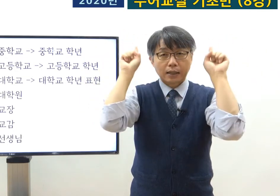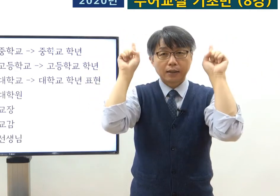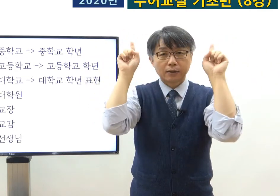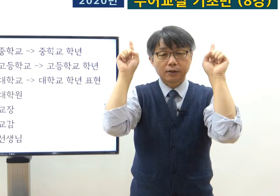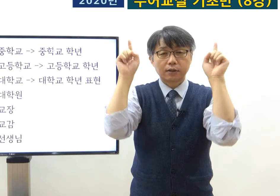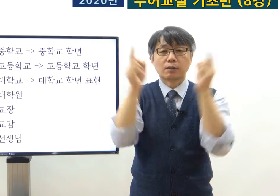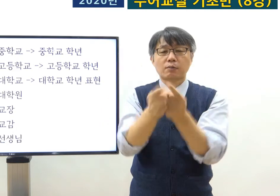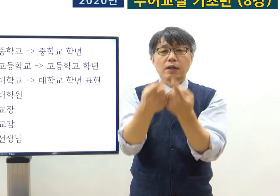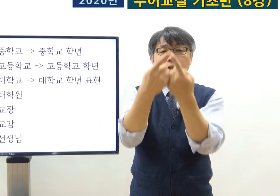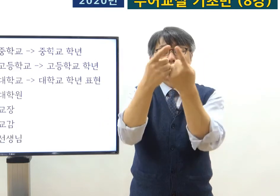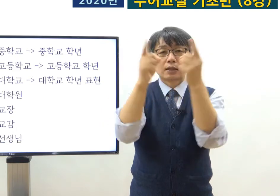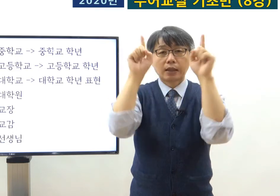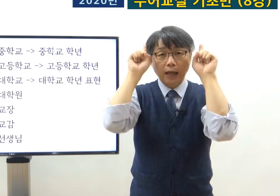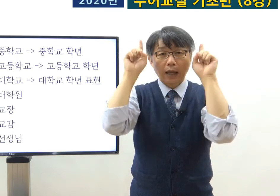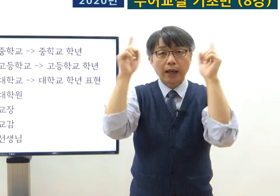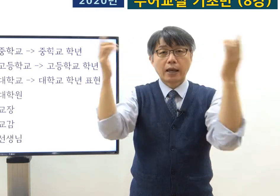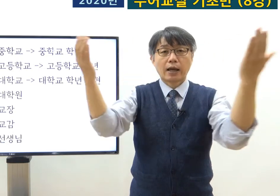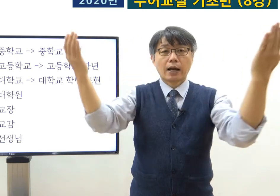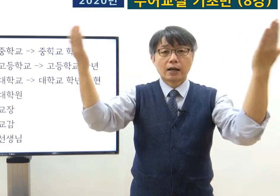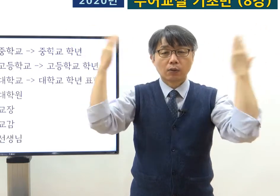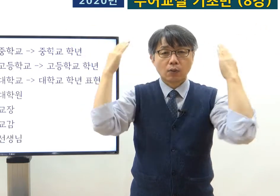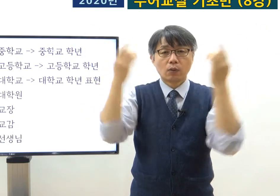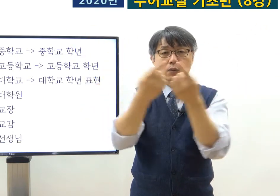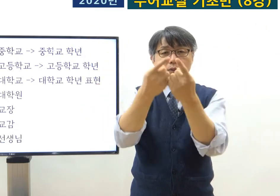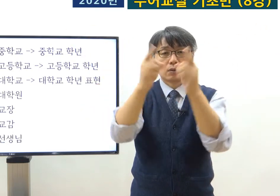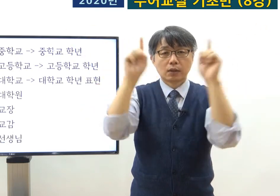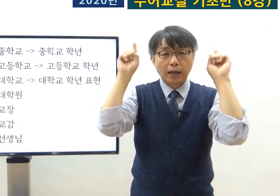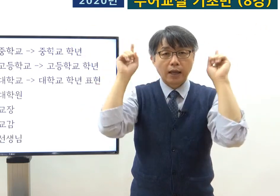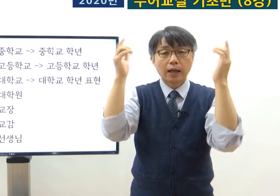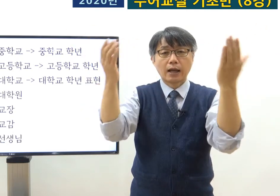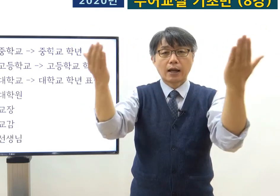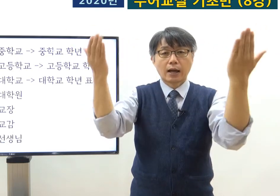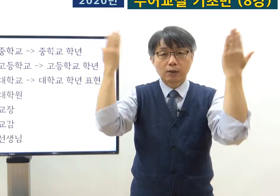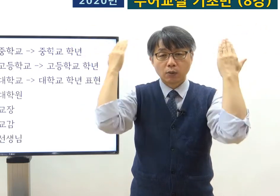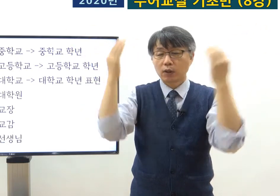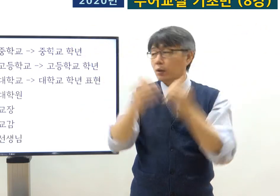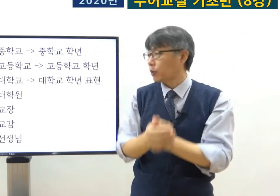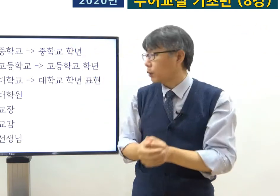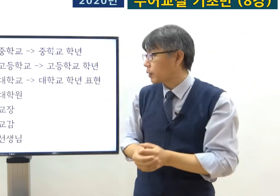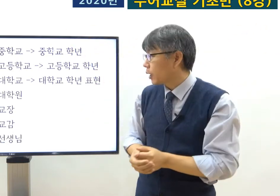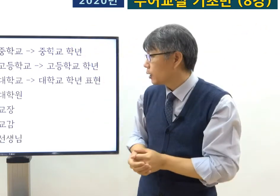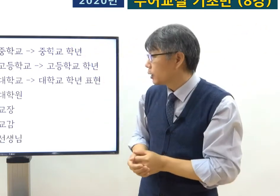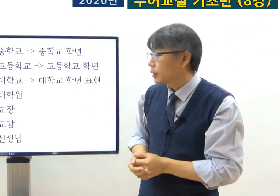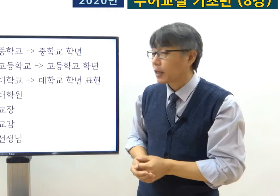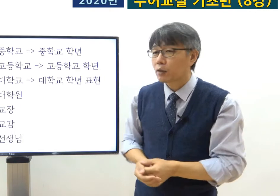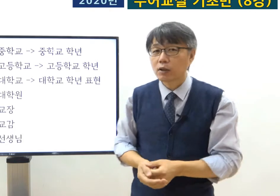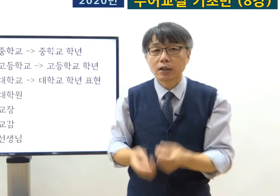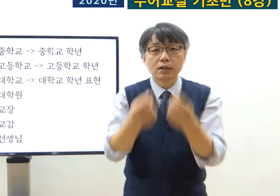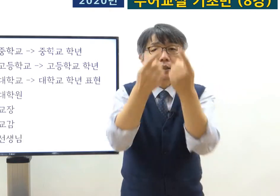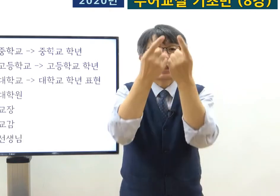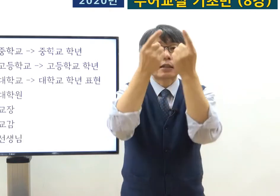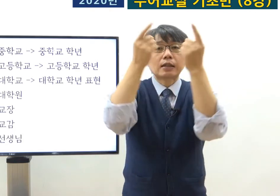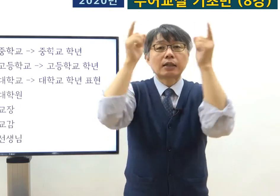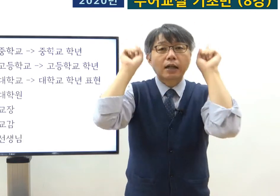1학년 이렇게 표현합니다. 대학교 이렇게 표현합니다. 대학교 1학년은